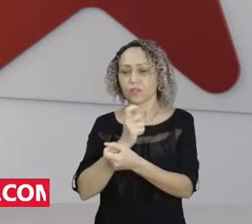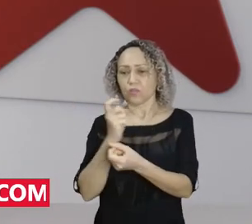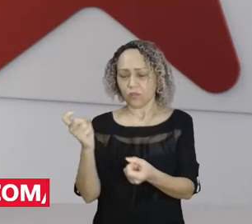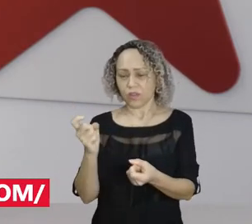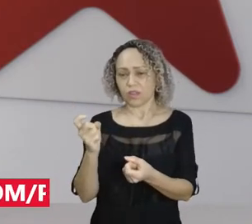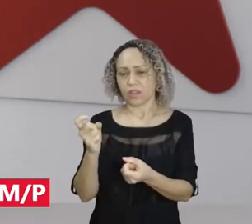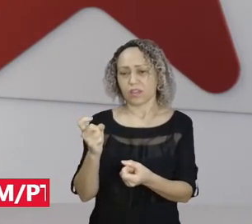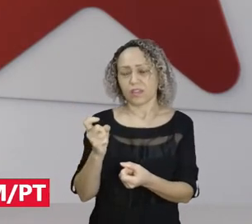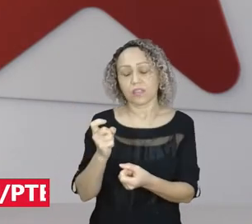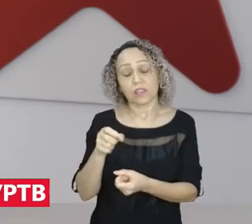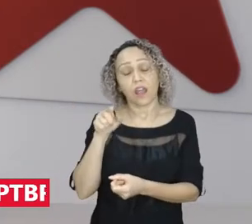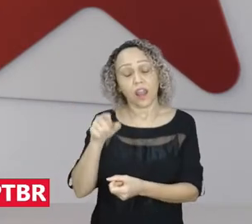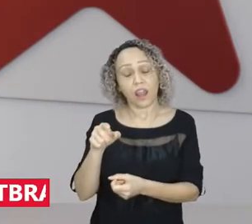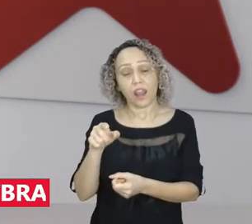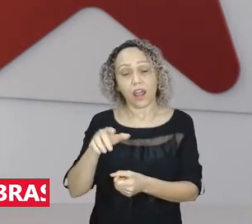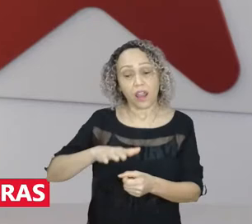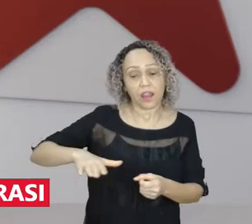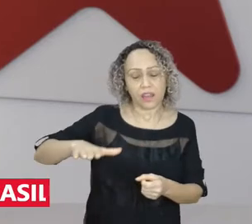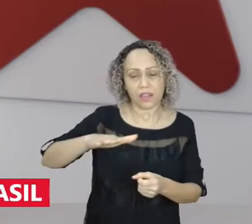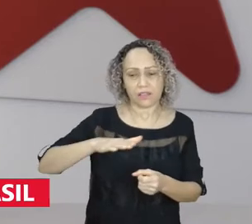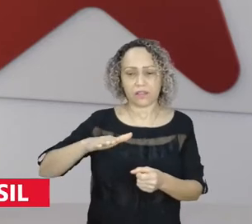Federal Fluminense,